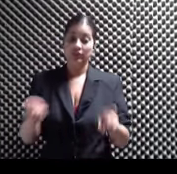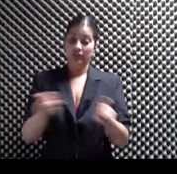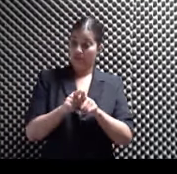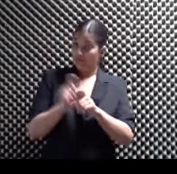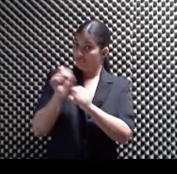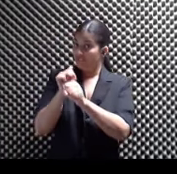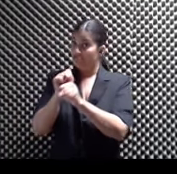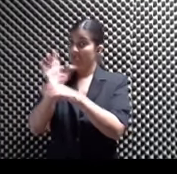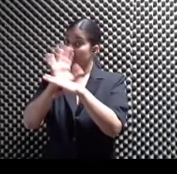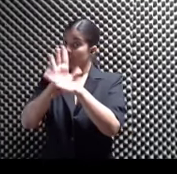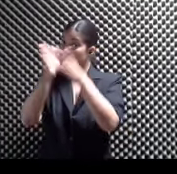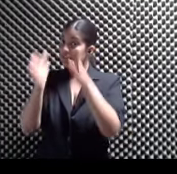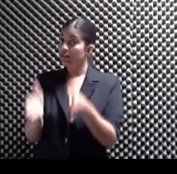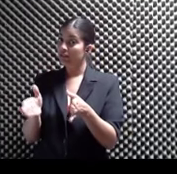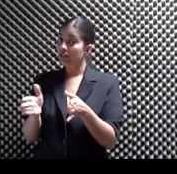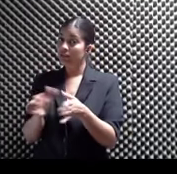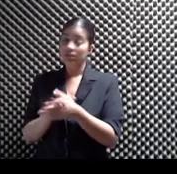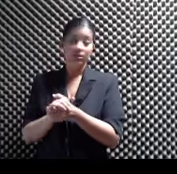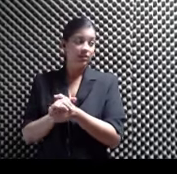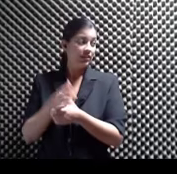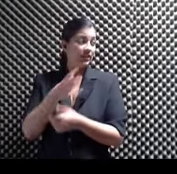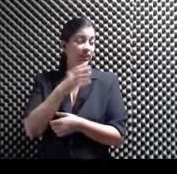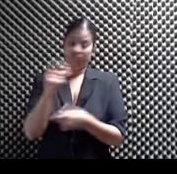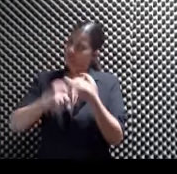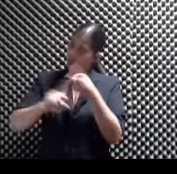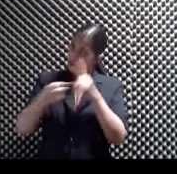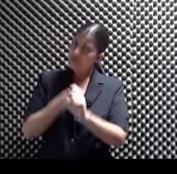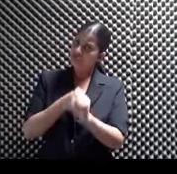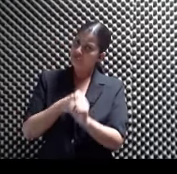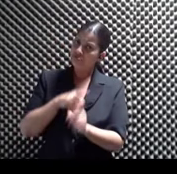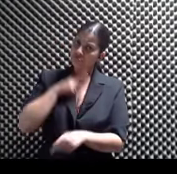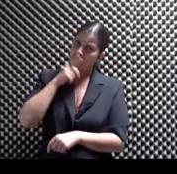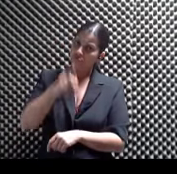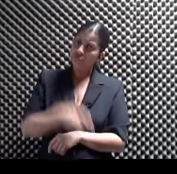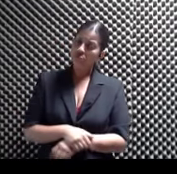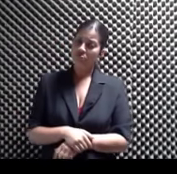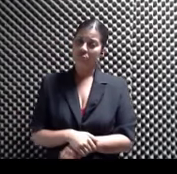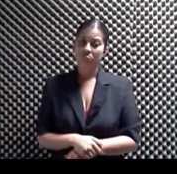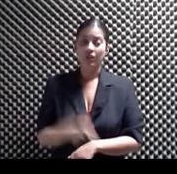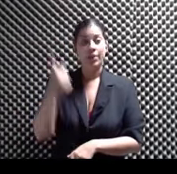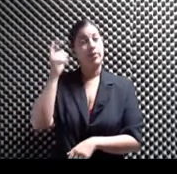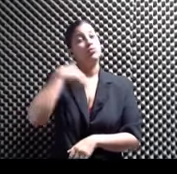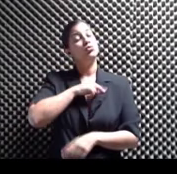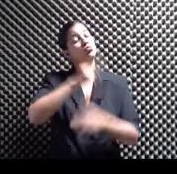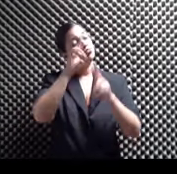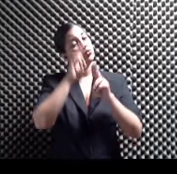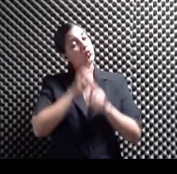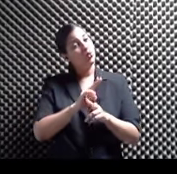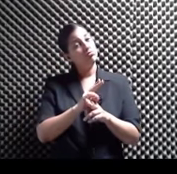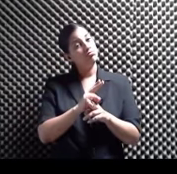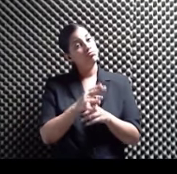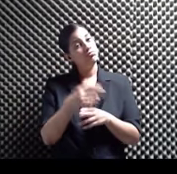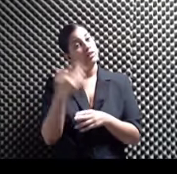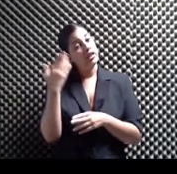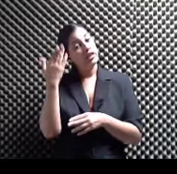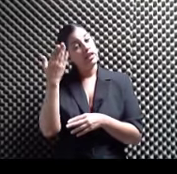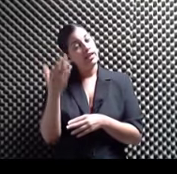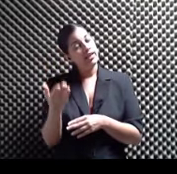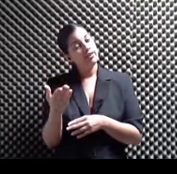cinematografía también. Uh-huh. y es un gran amigo y para nosotros es un privilegio también que él nos